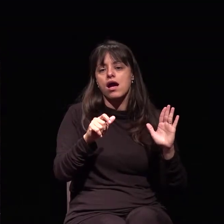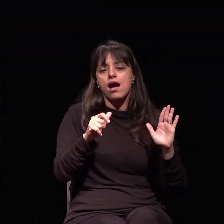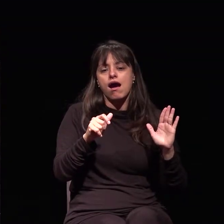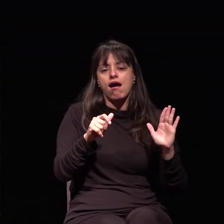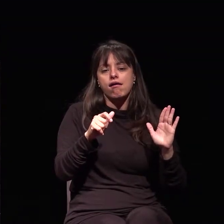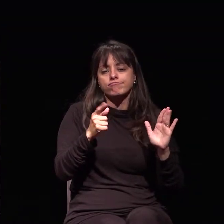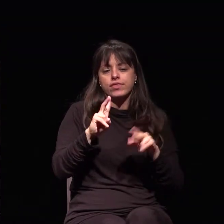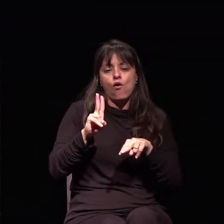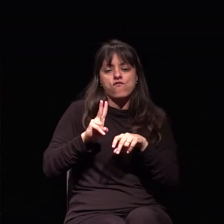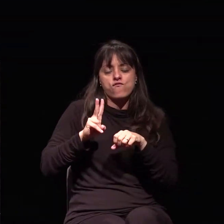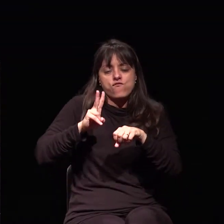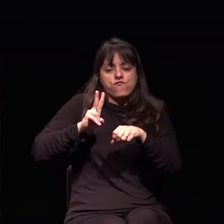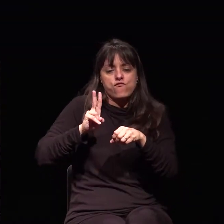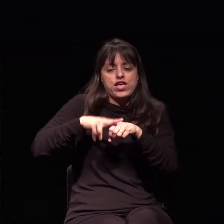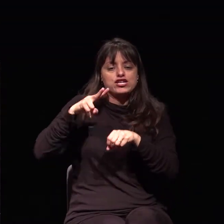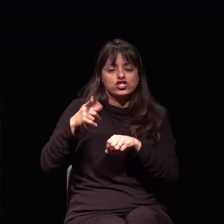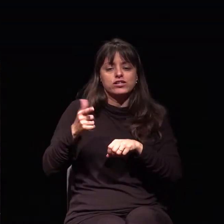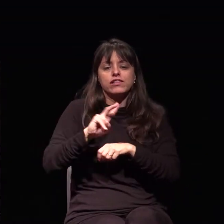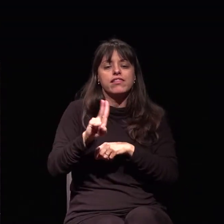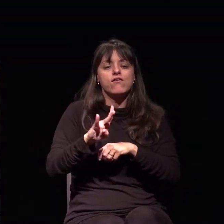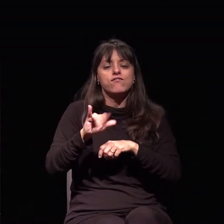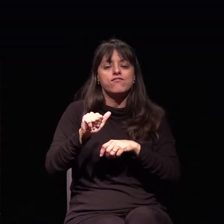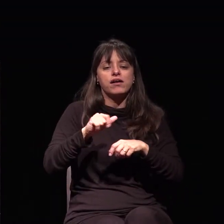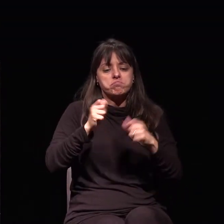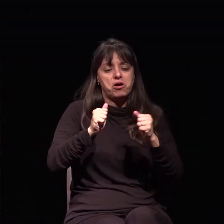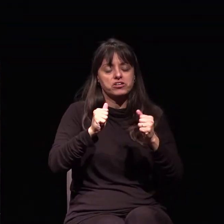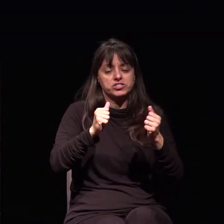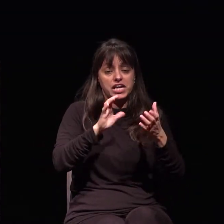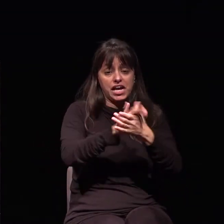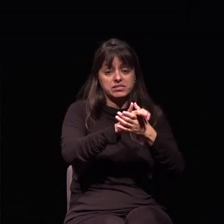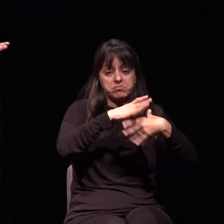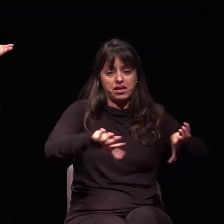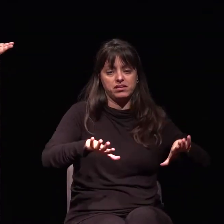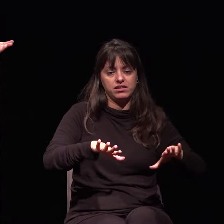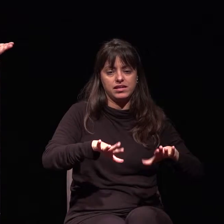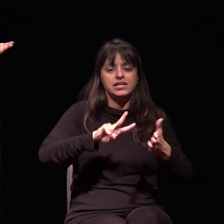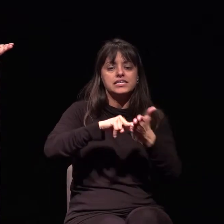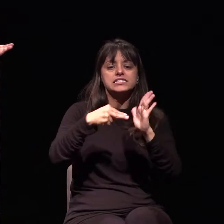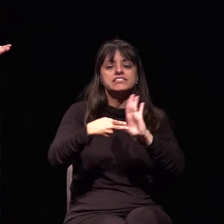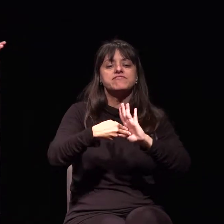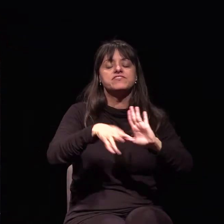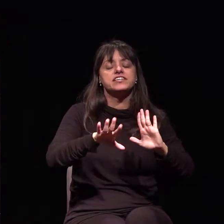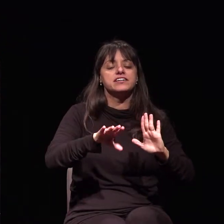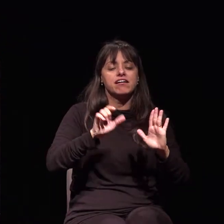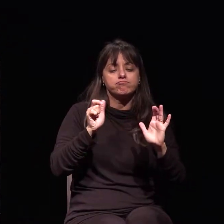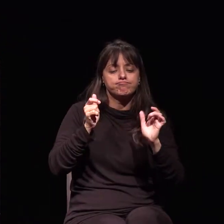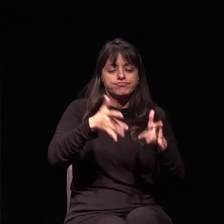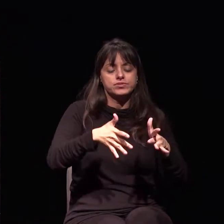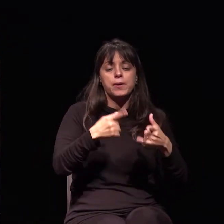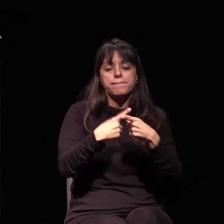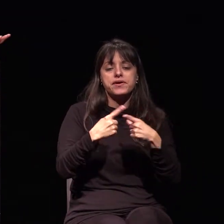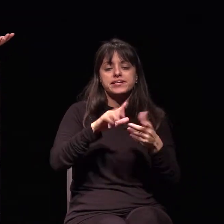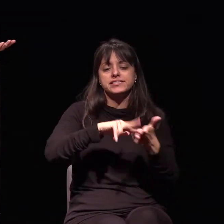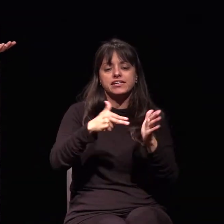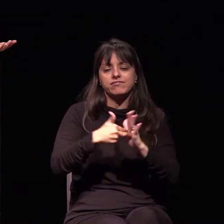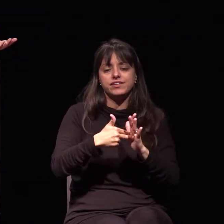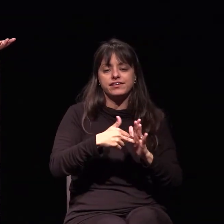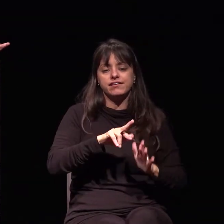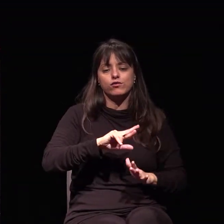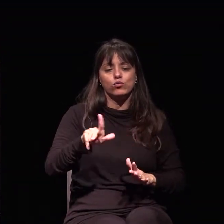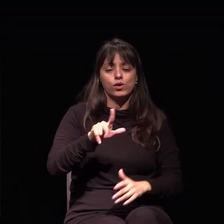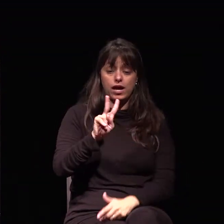virgem, que deserdava a filha desonesta. Quer dizer, desonesta entendendo o